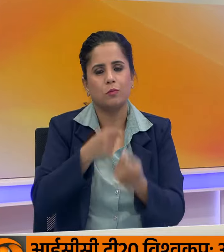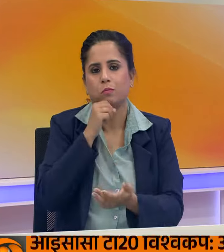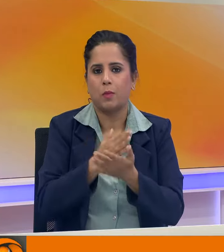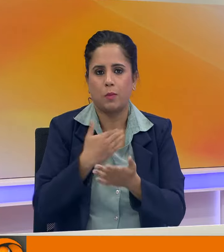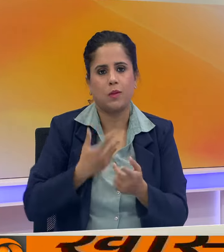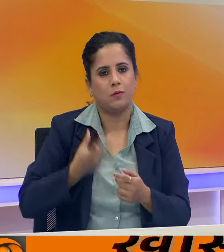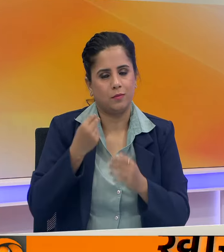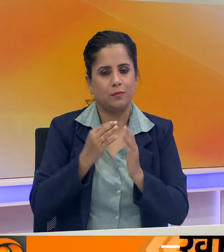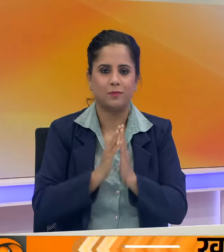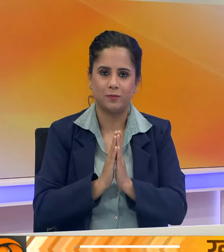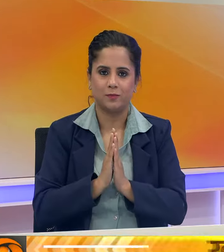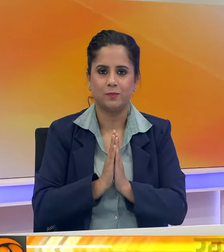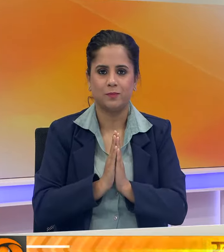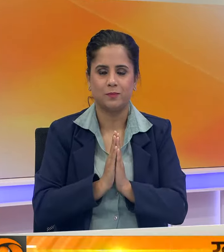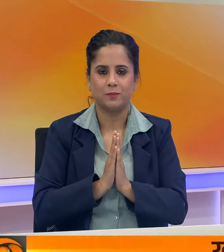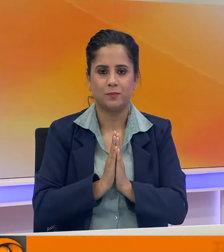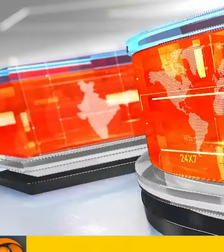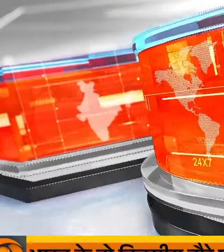अनुमति नमस्कार